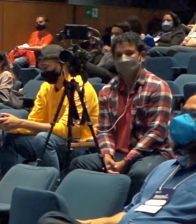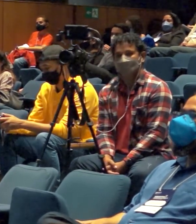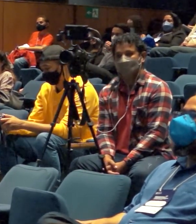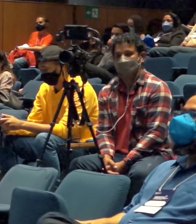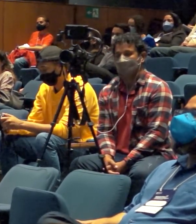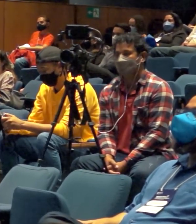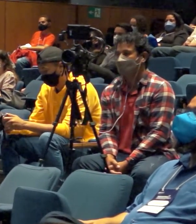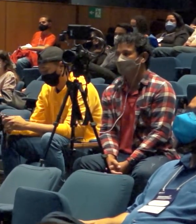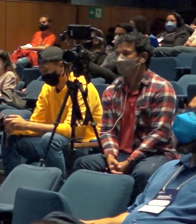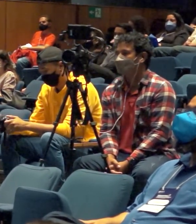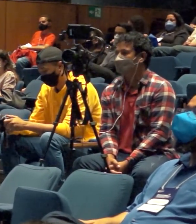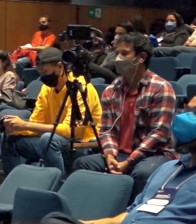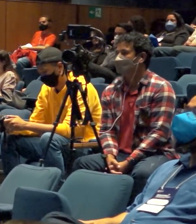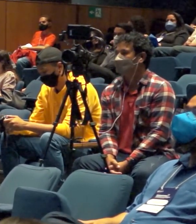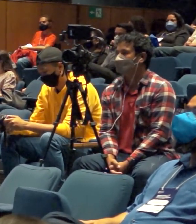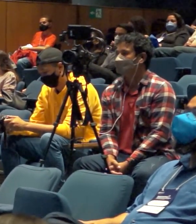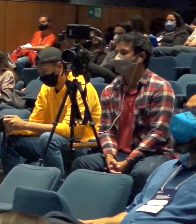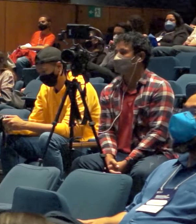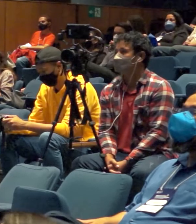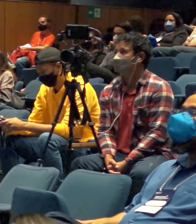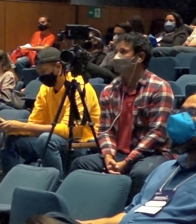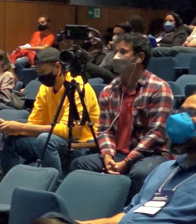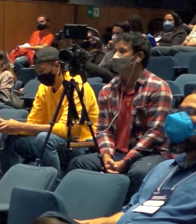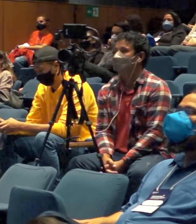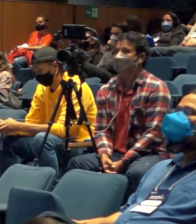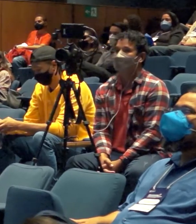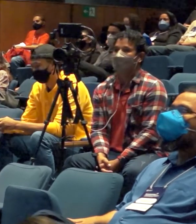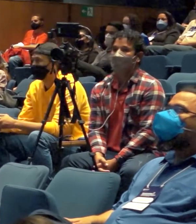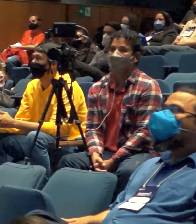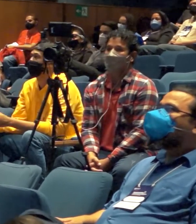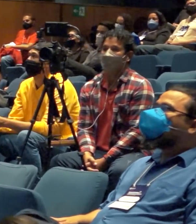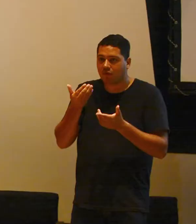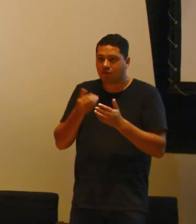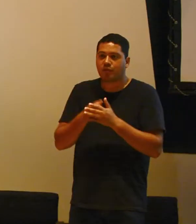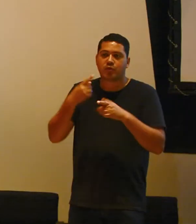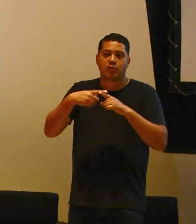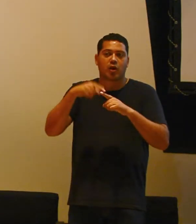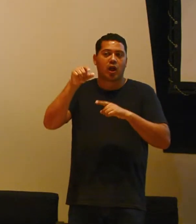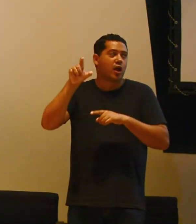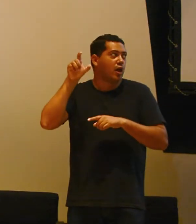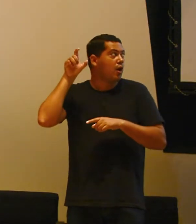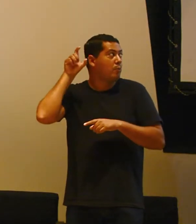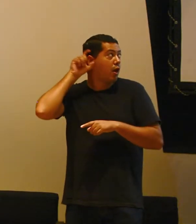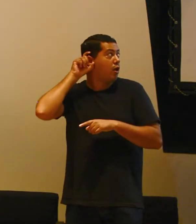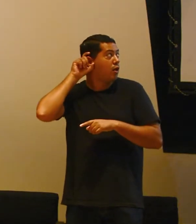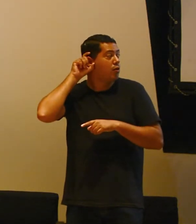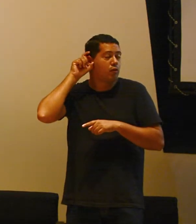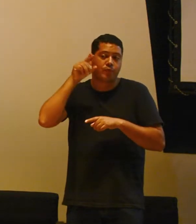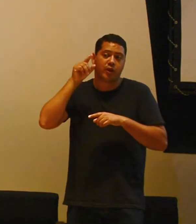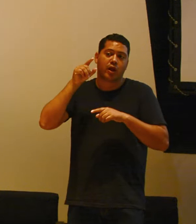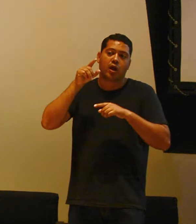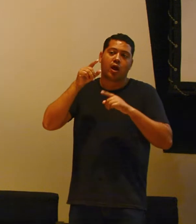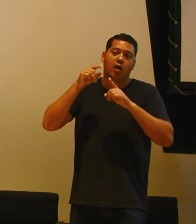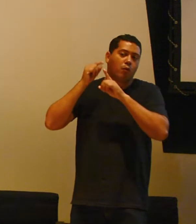mas principalmente de entender. Que esse aqui, aparelho, ele aumenta o volume,